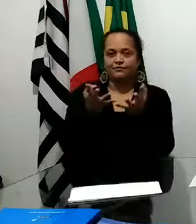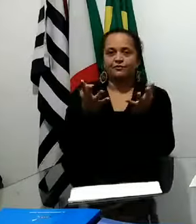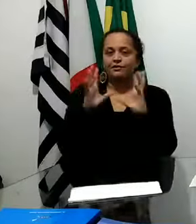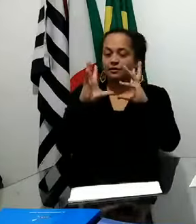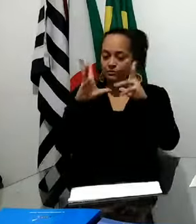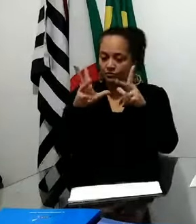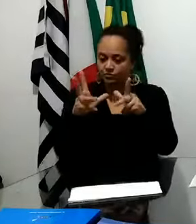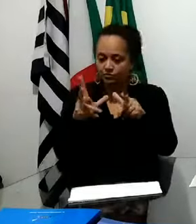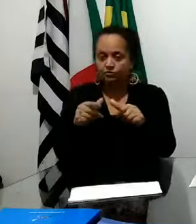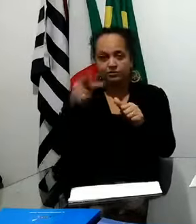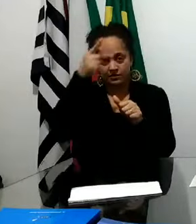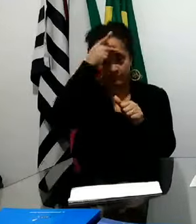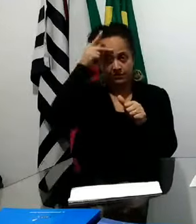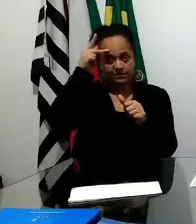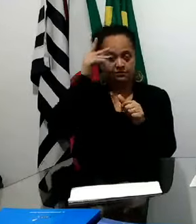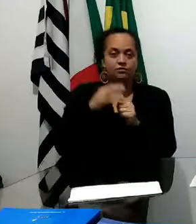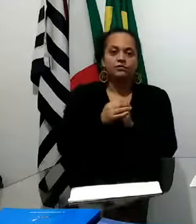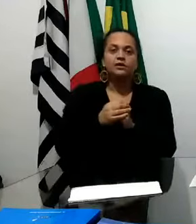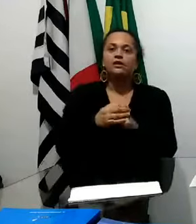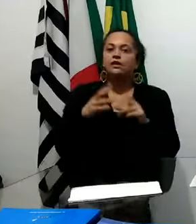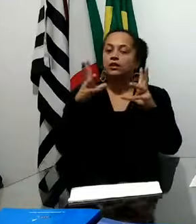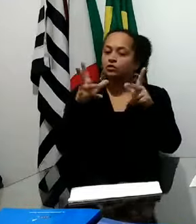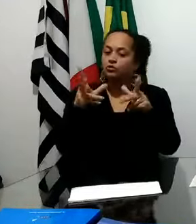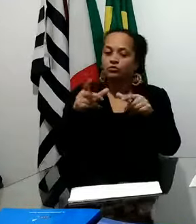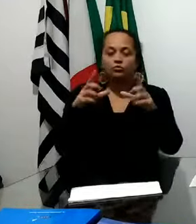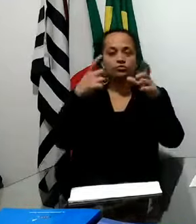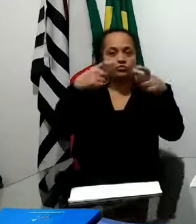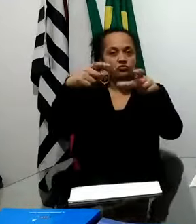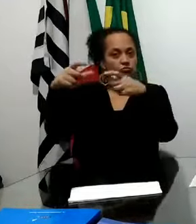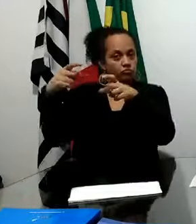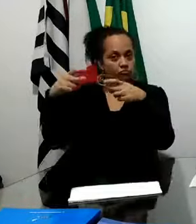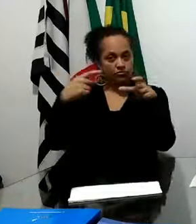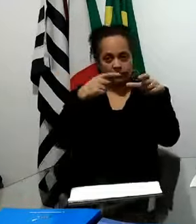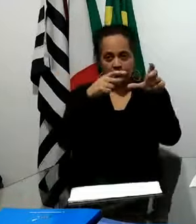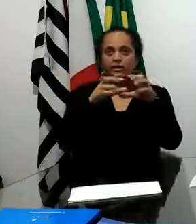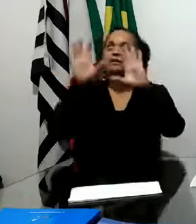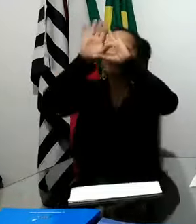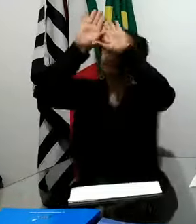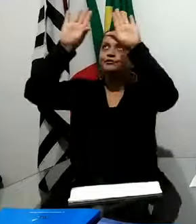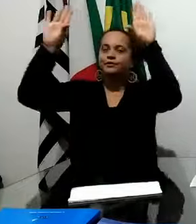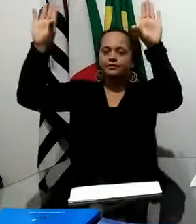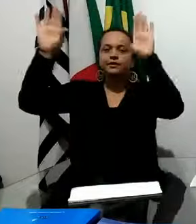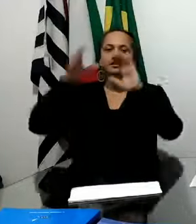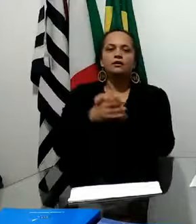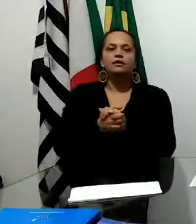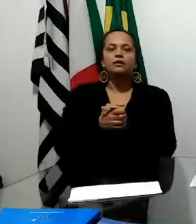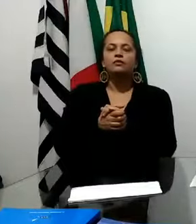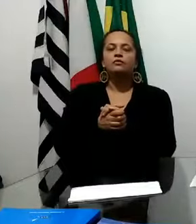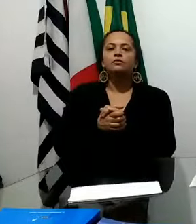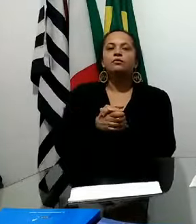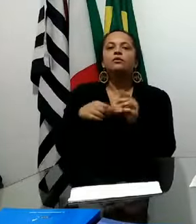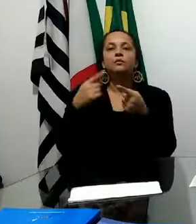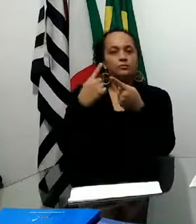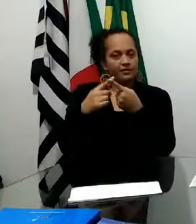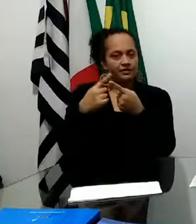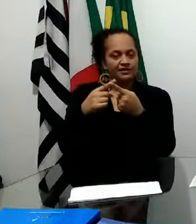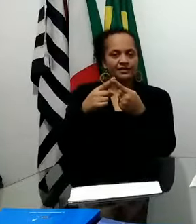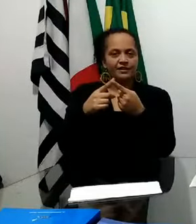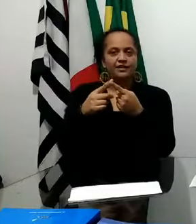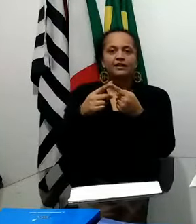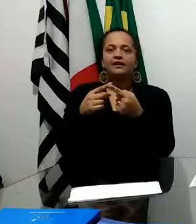e potestades nos lugares celestiais, segundo o eterno propósito que